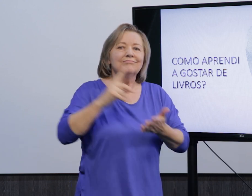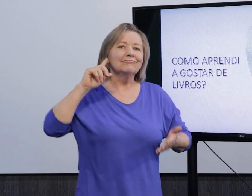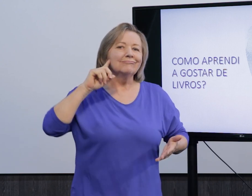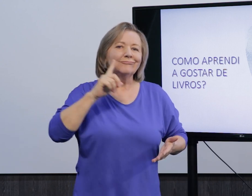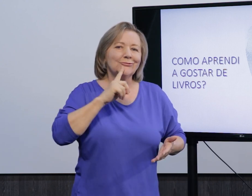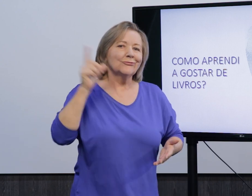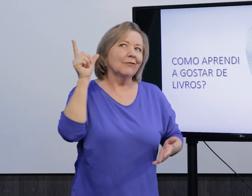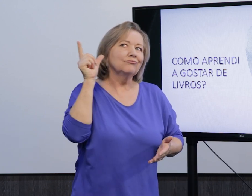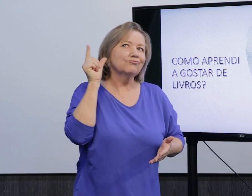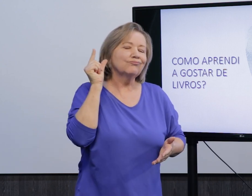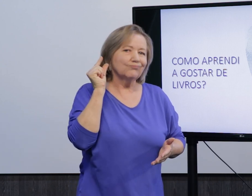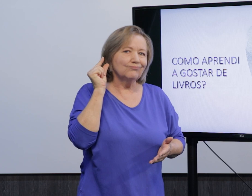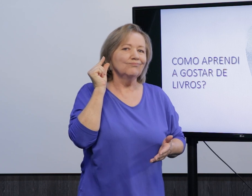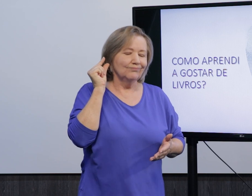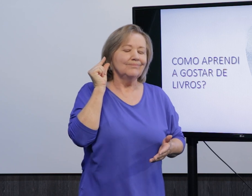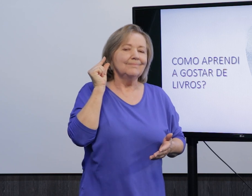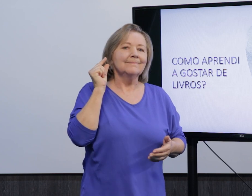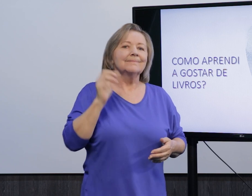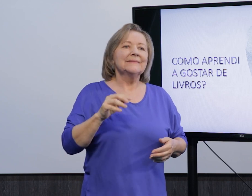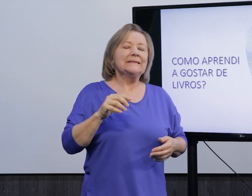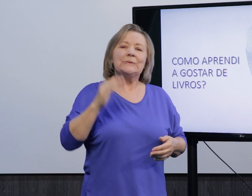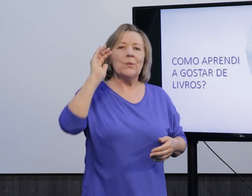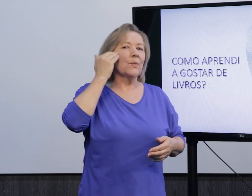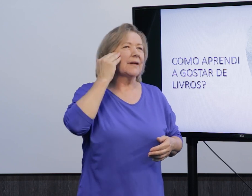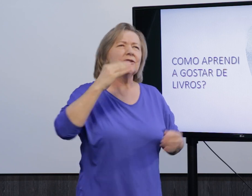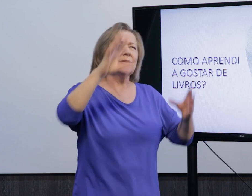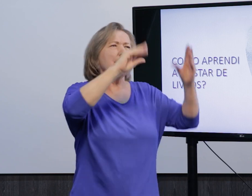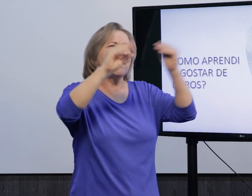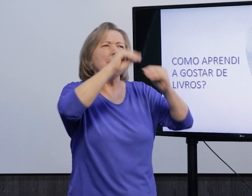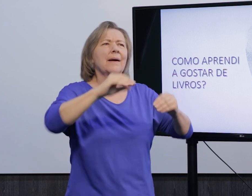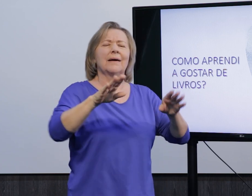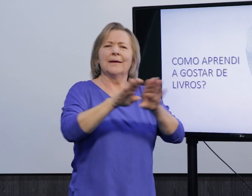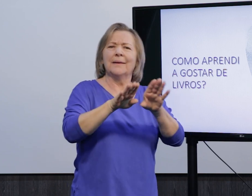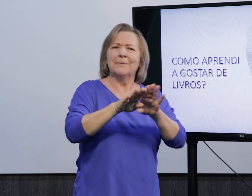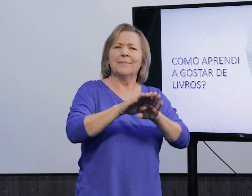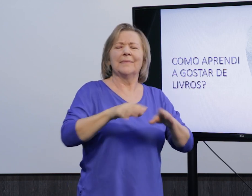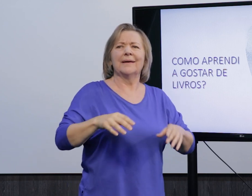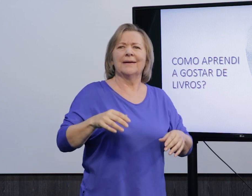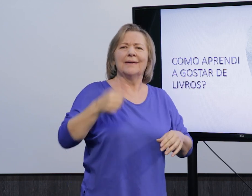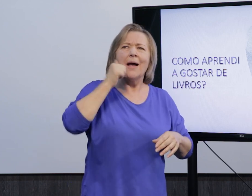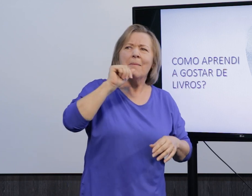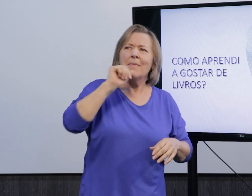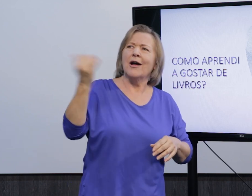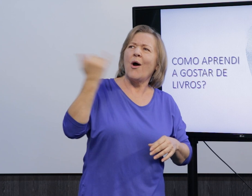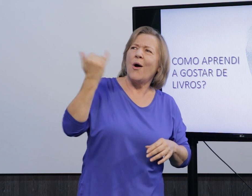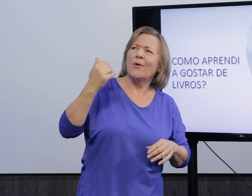com dois anos eu comecei a perder a audição né Eu não entendi o que as pessoas estavam falando a minha mãe me contava as coisas